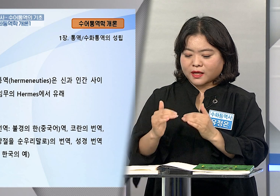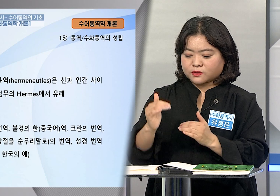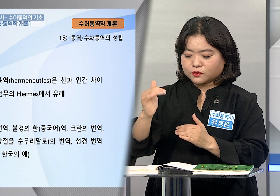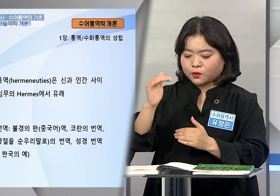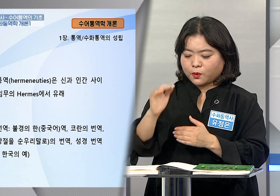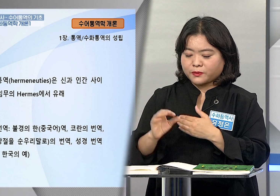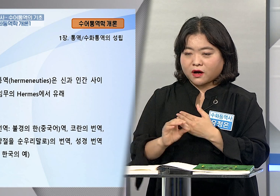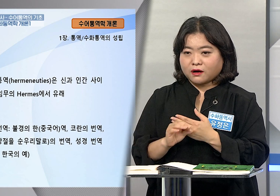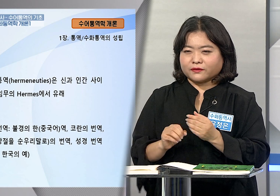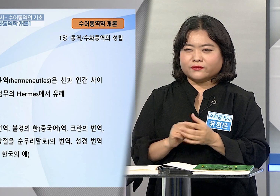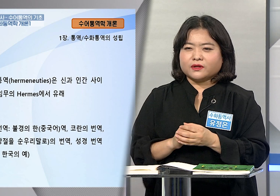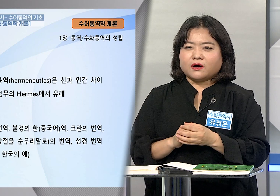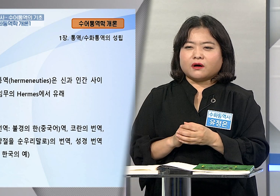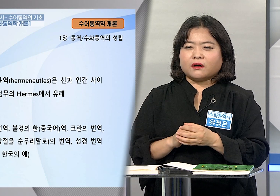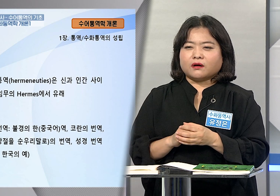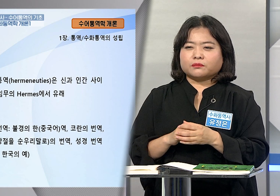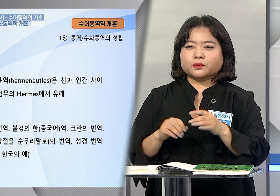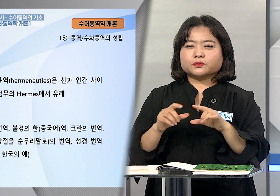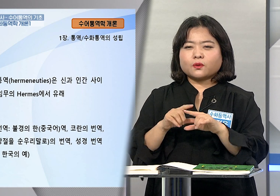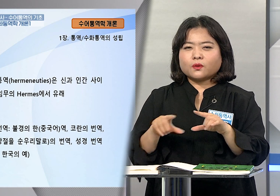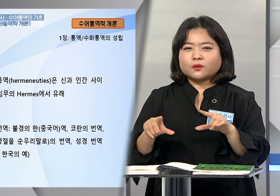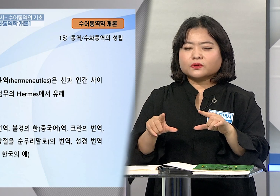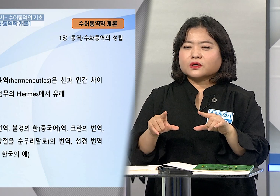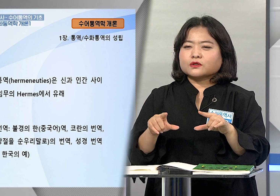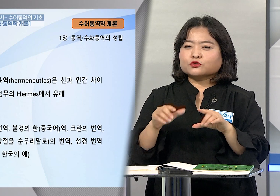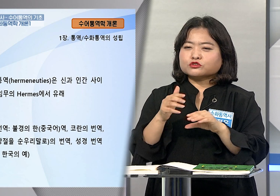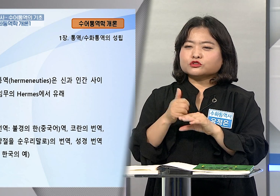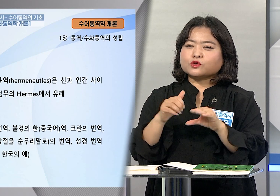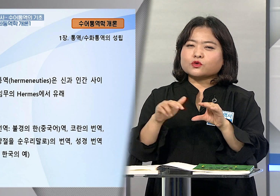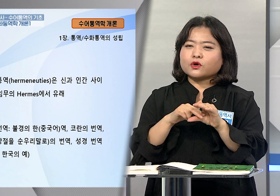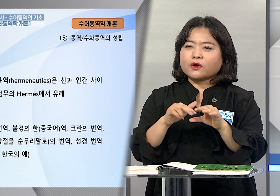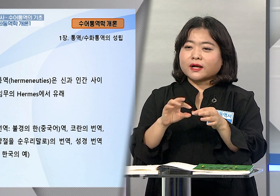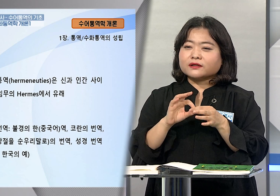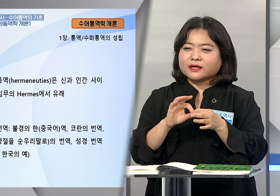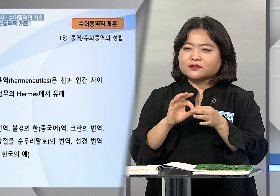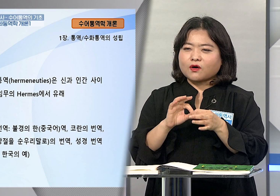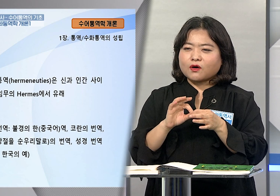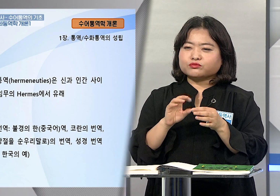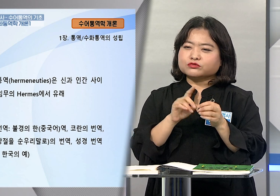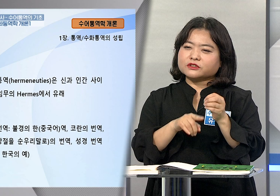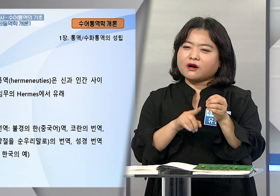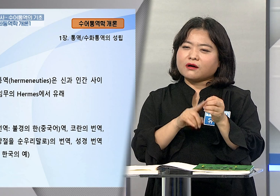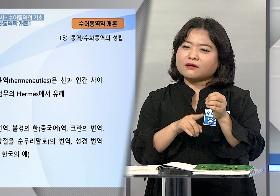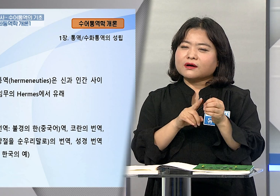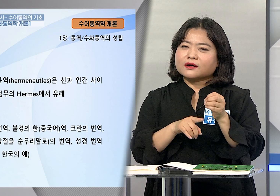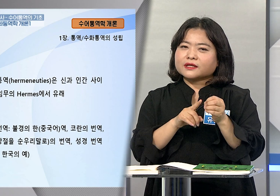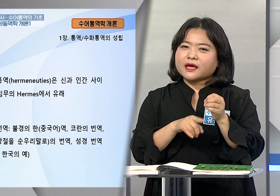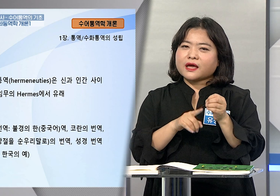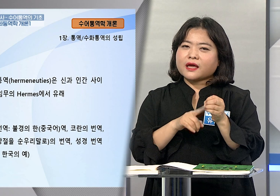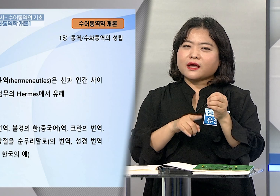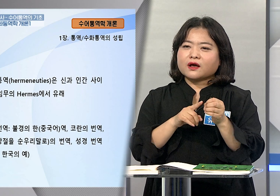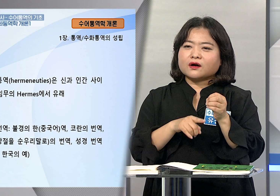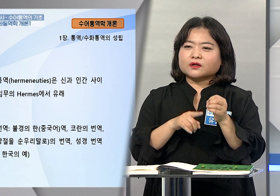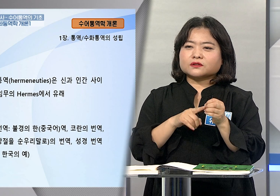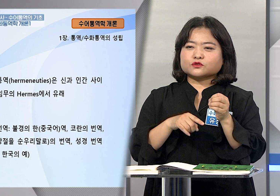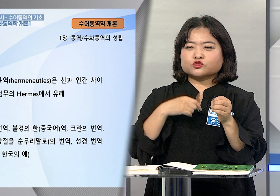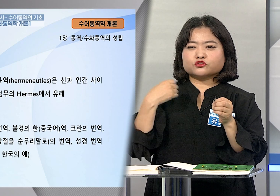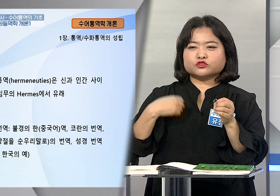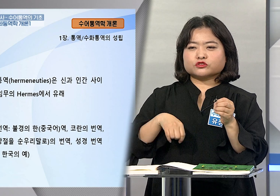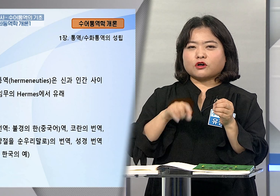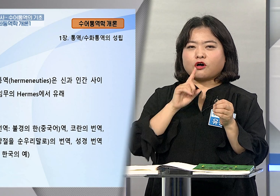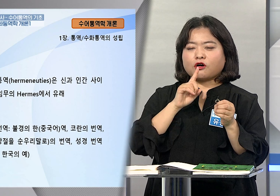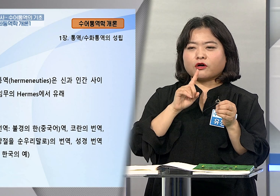발전 과정으로 보면 보통 결국은 종교에 관련해서 불경의